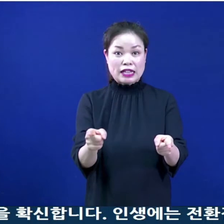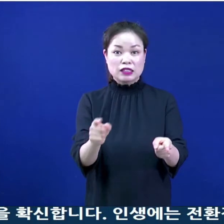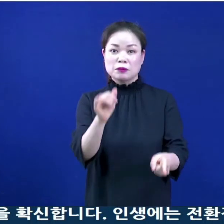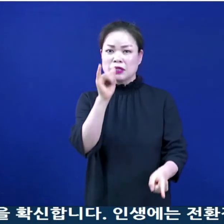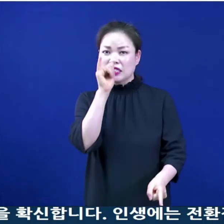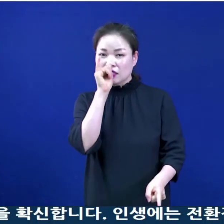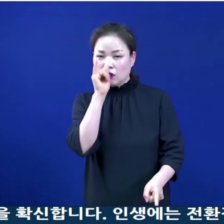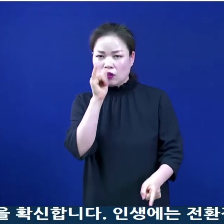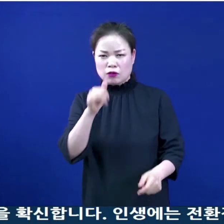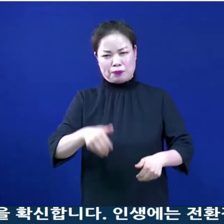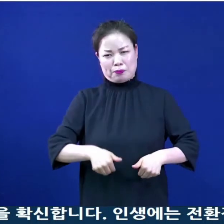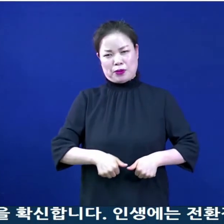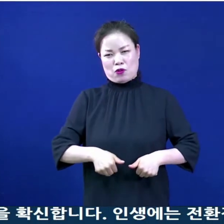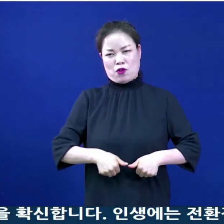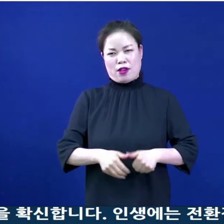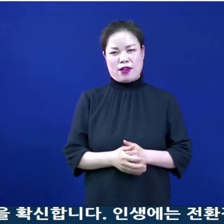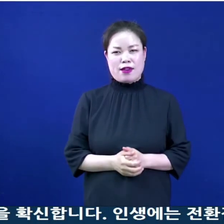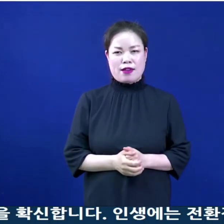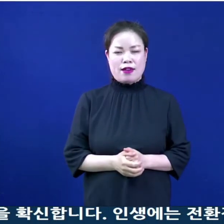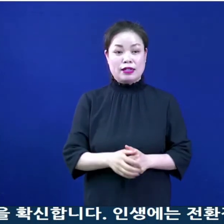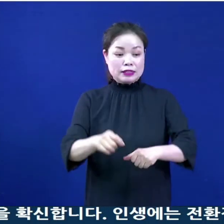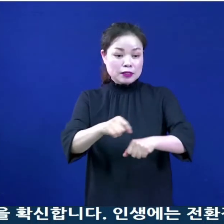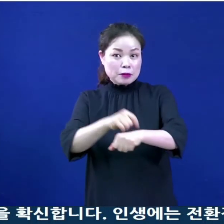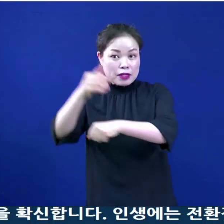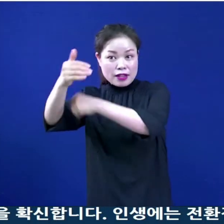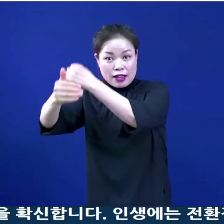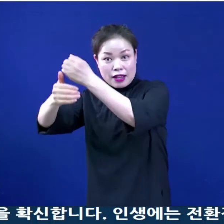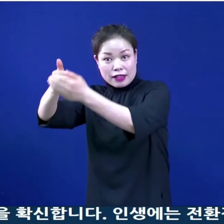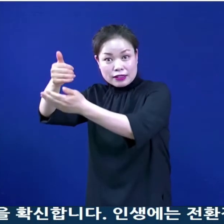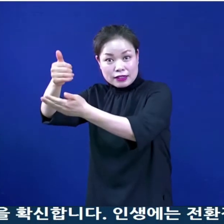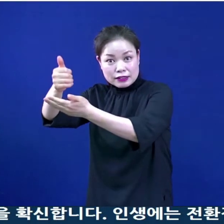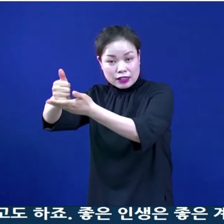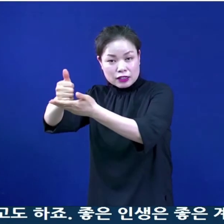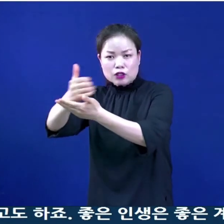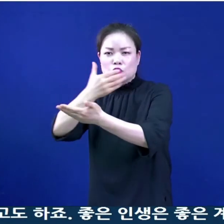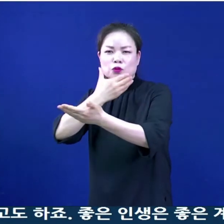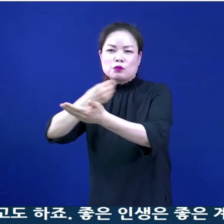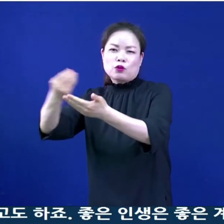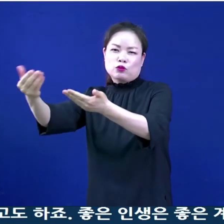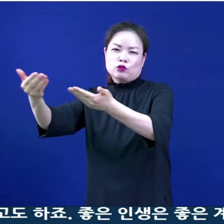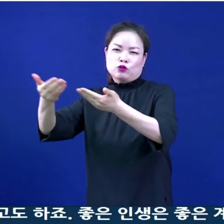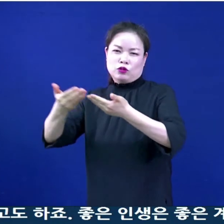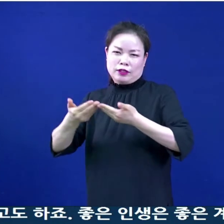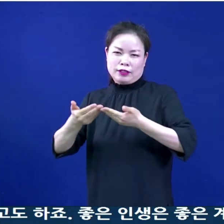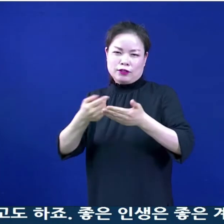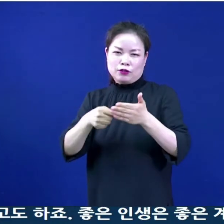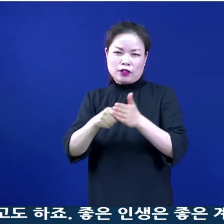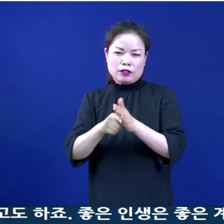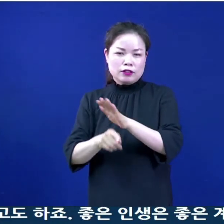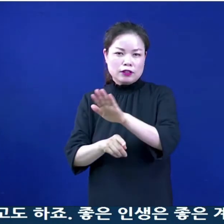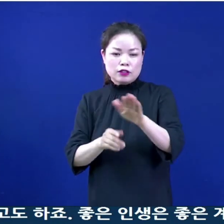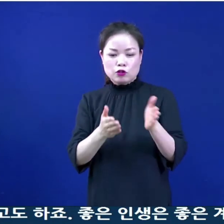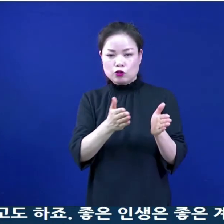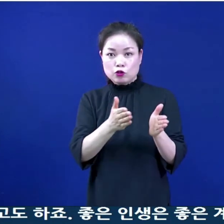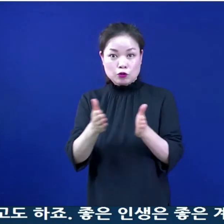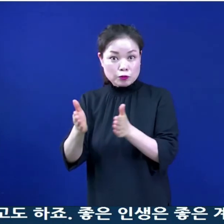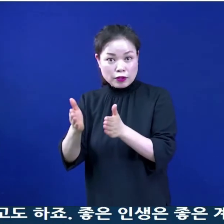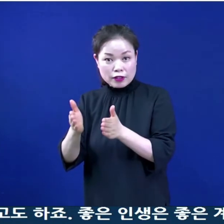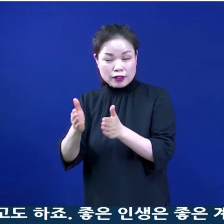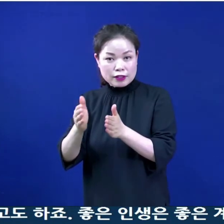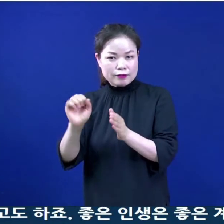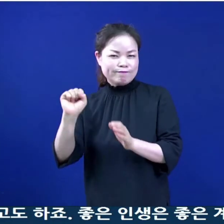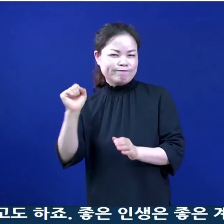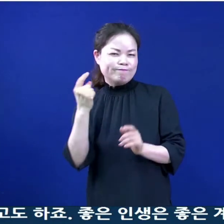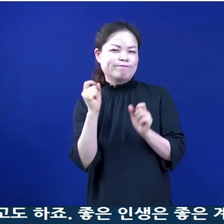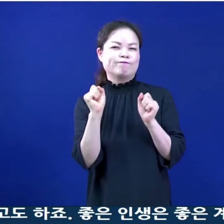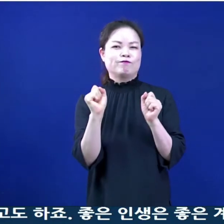전환점은 필요합니다. 특별히 하나님께서 복을 주시기 위해서 우리에게 마련해 주신